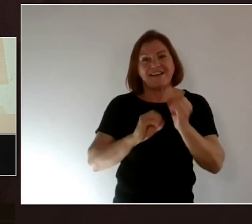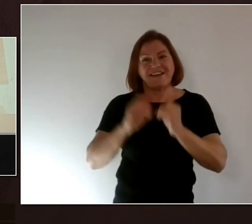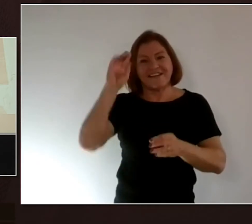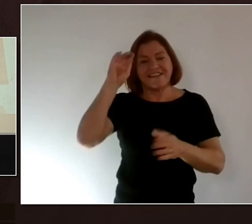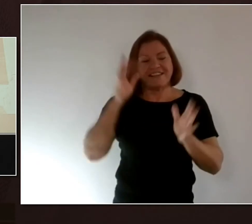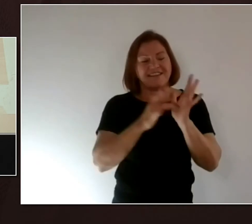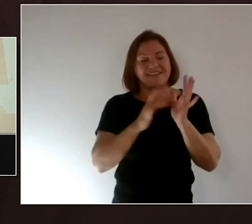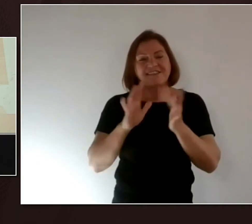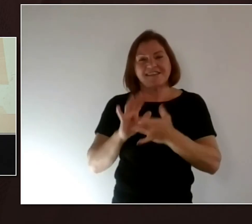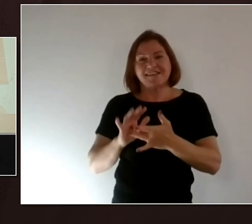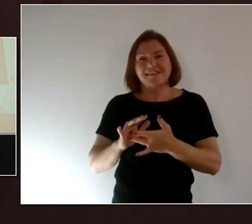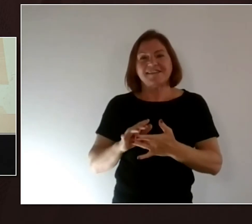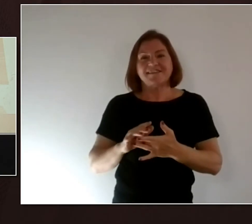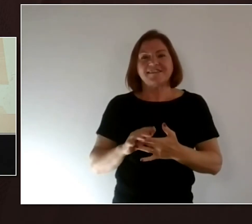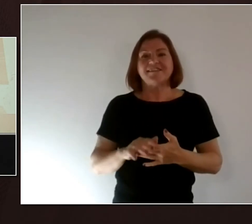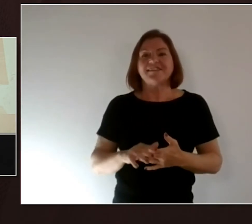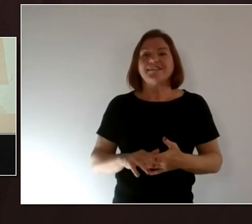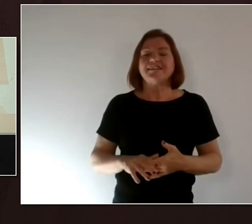haverá esse